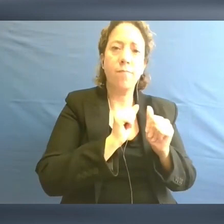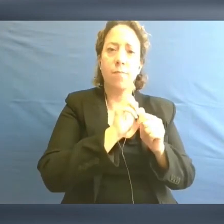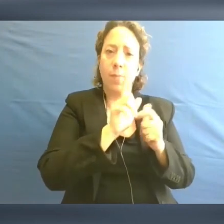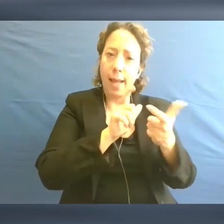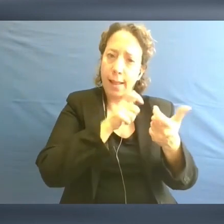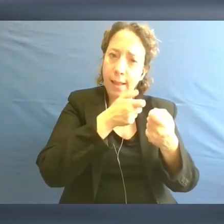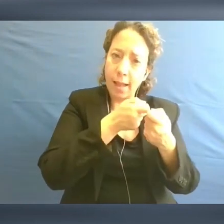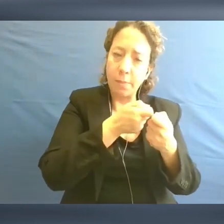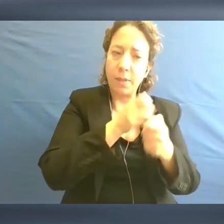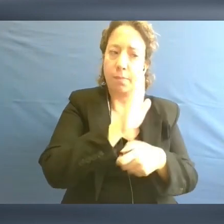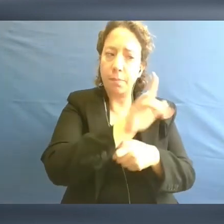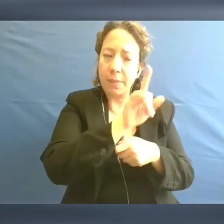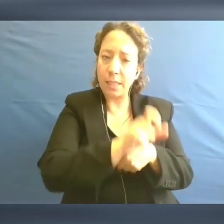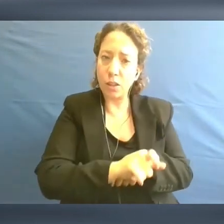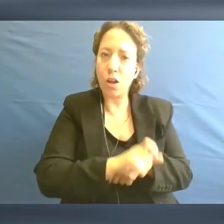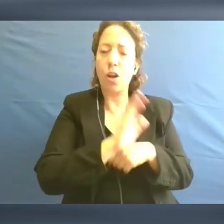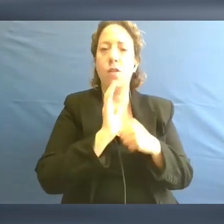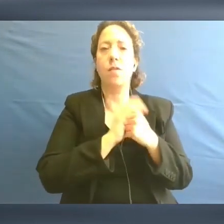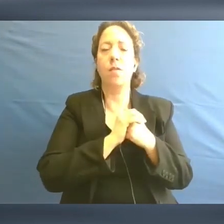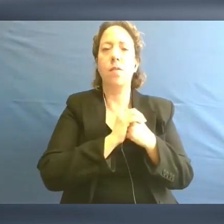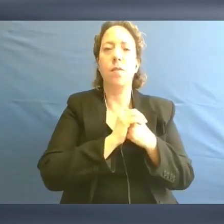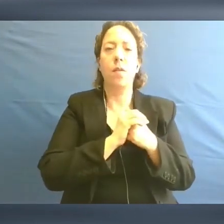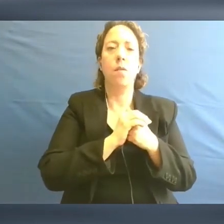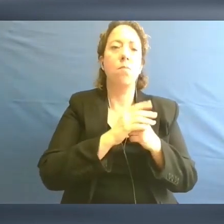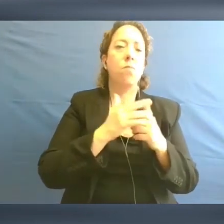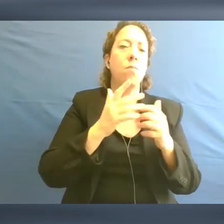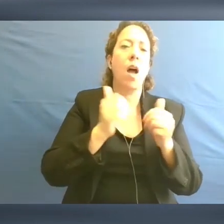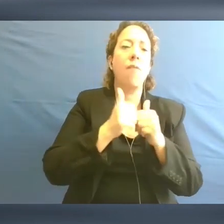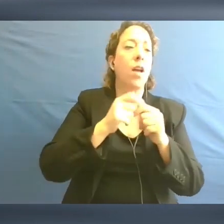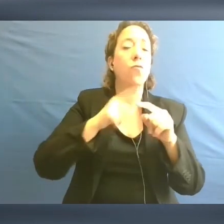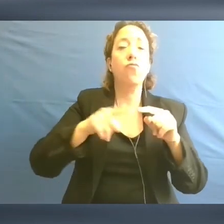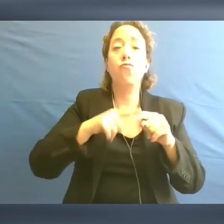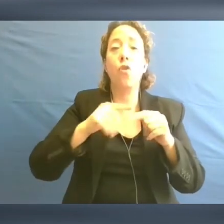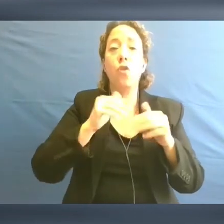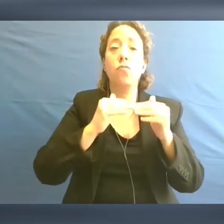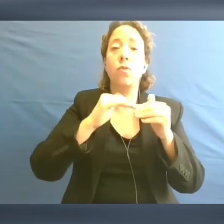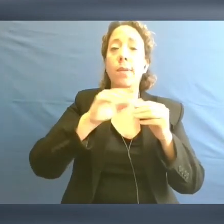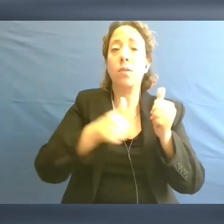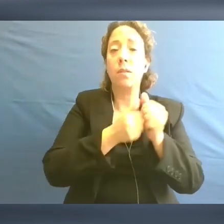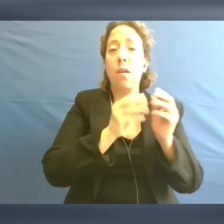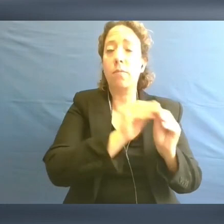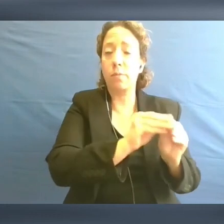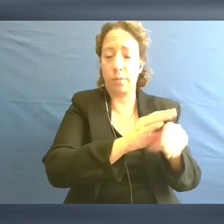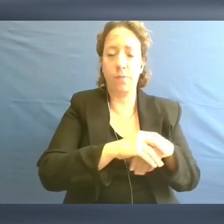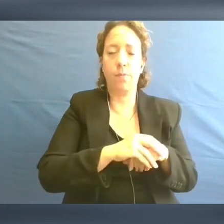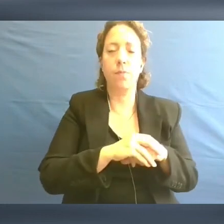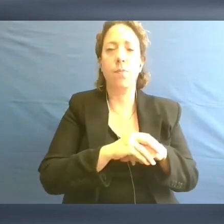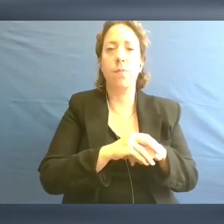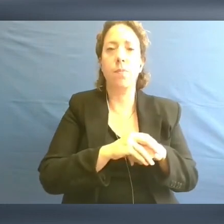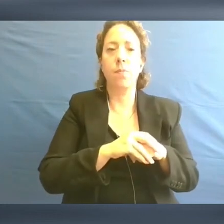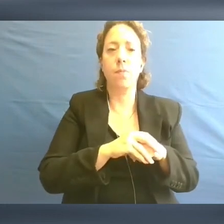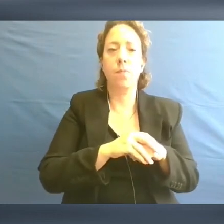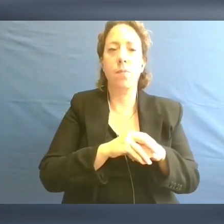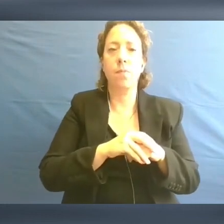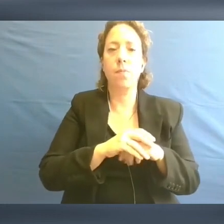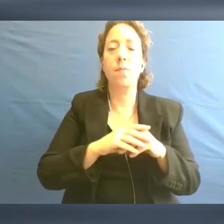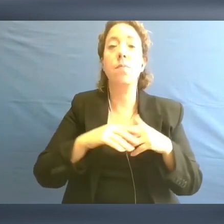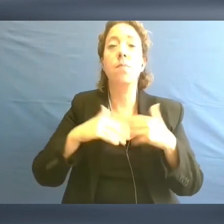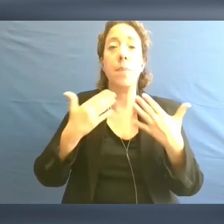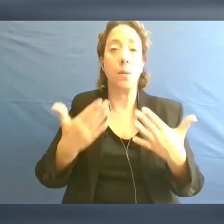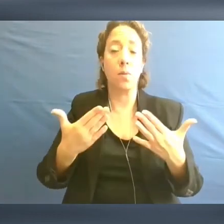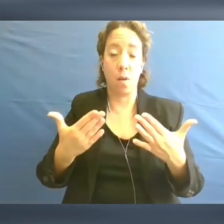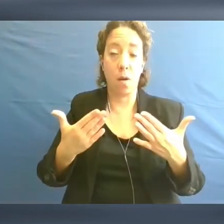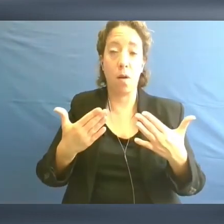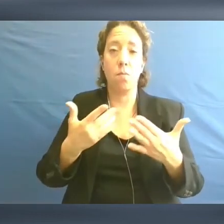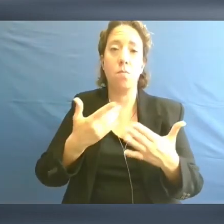l'adaptation particulière à l'aide, par exemple, de moyens auxiliaires. Il est aujourd'hui plutôt bienvenu de